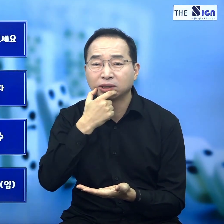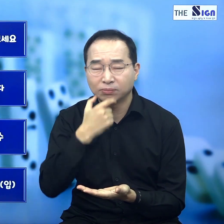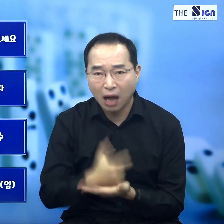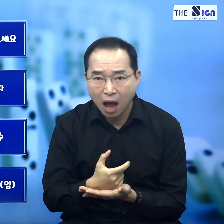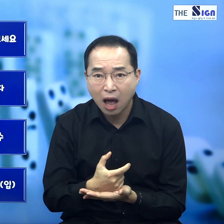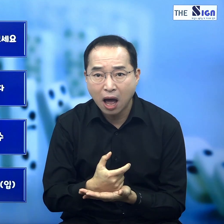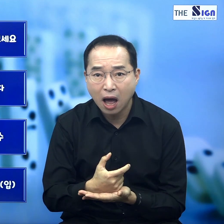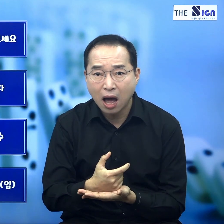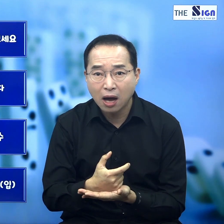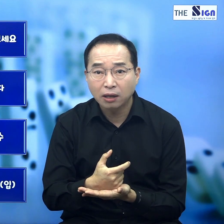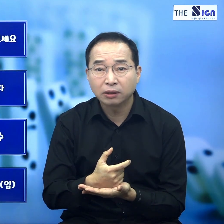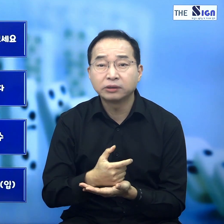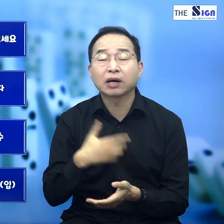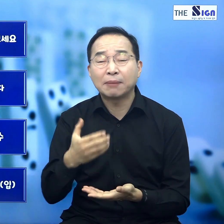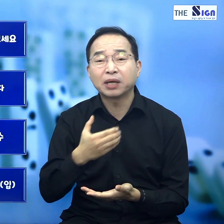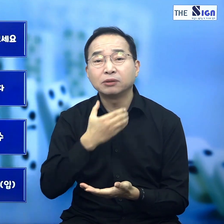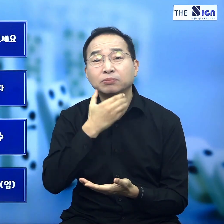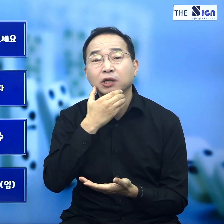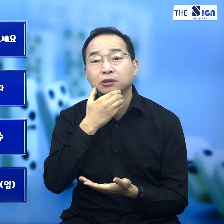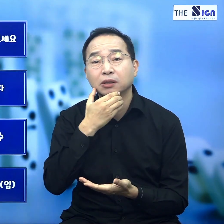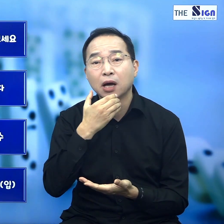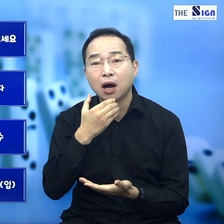씁니다. 그래서 감탄을 좀 천천히